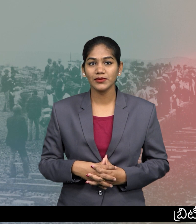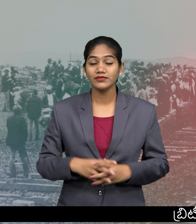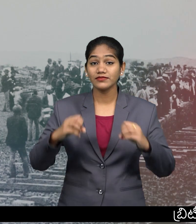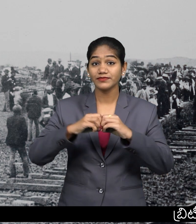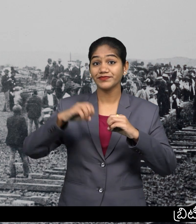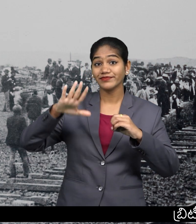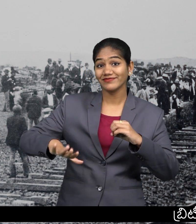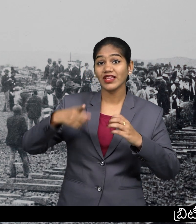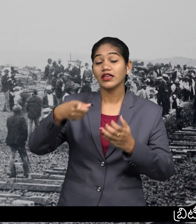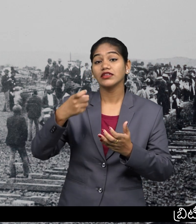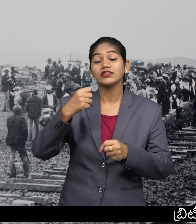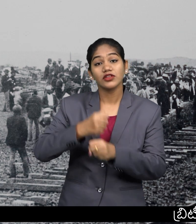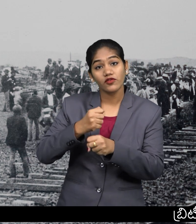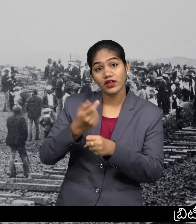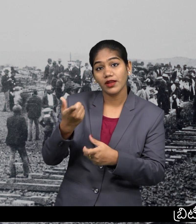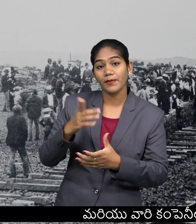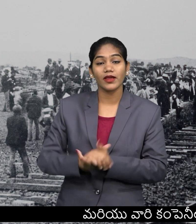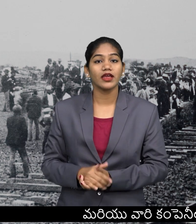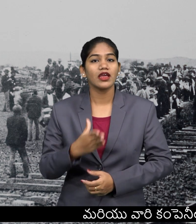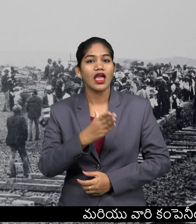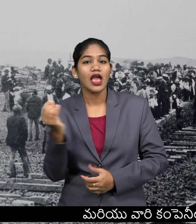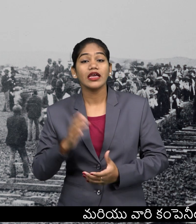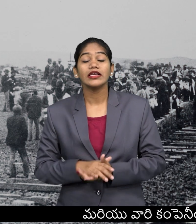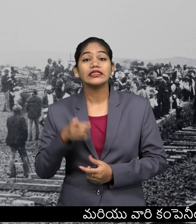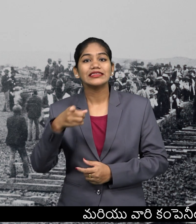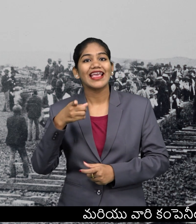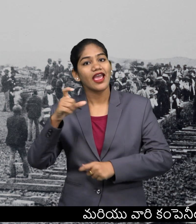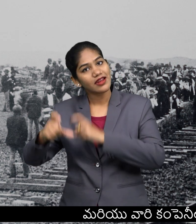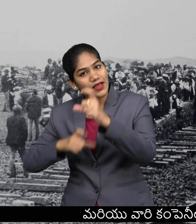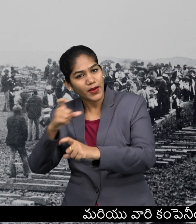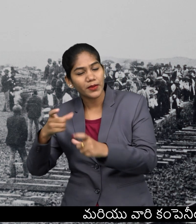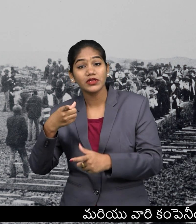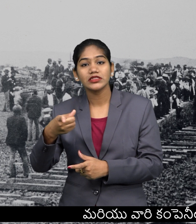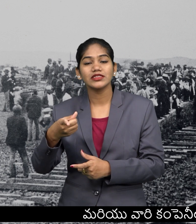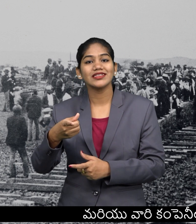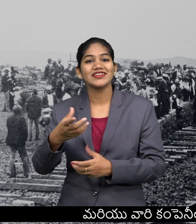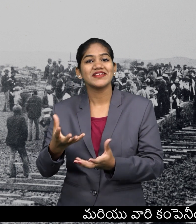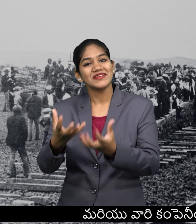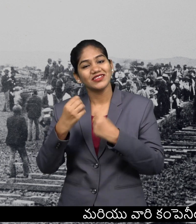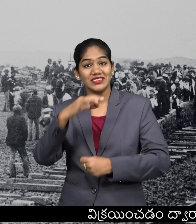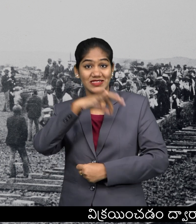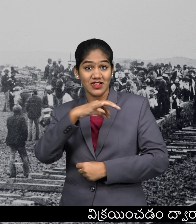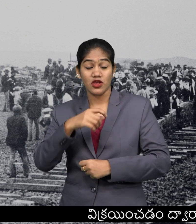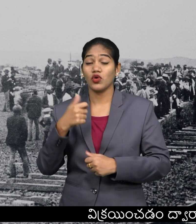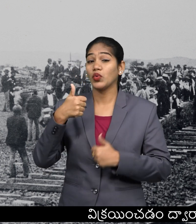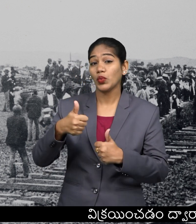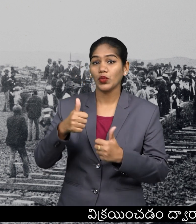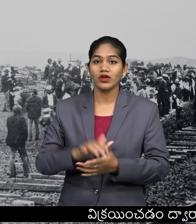బ్రిటిష్ ప్రభుత్వం మరియు వారి కంపెనీలు వేలం ద్వారా ఒప్పందాలను విక్రయించడం ద్వారా